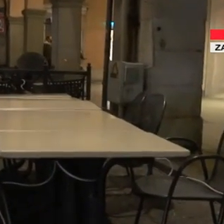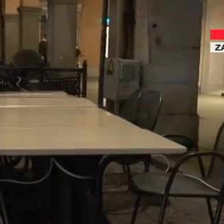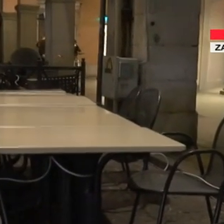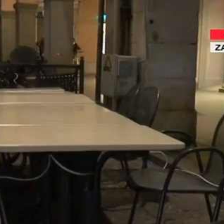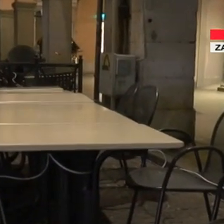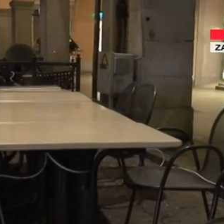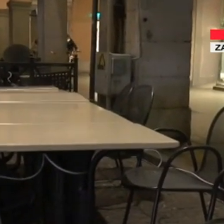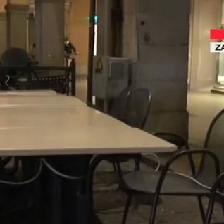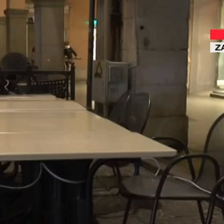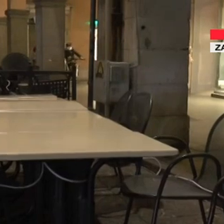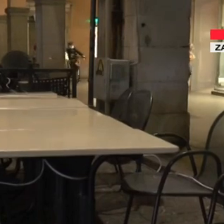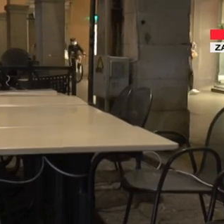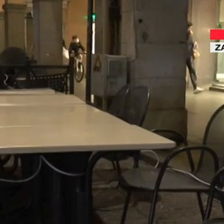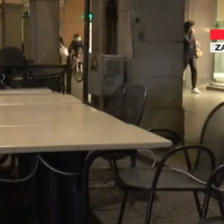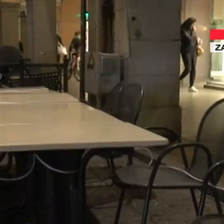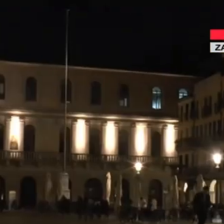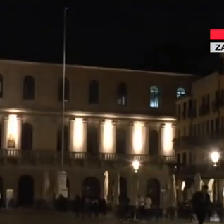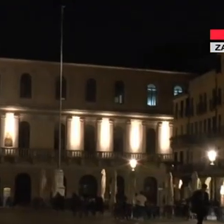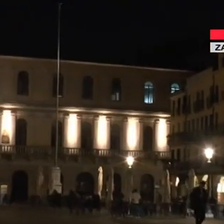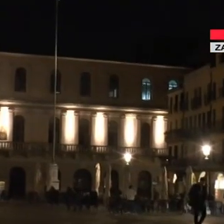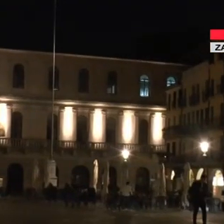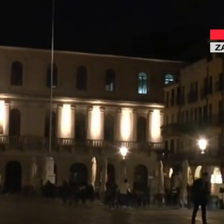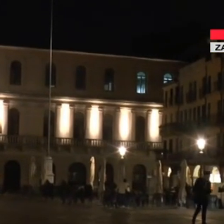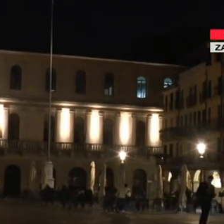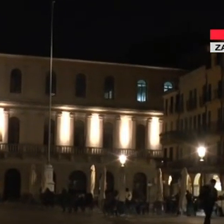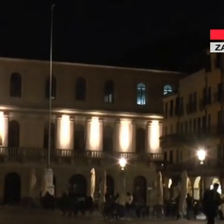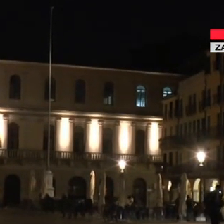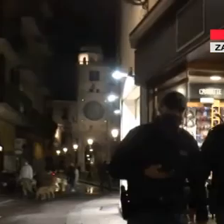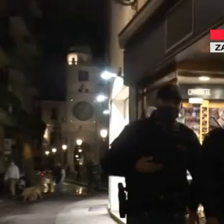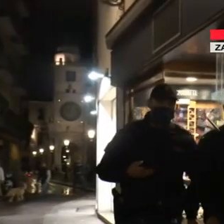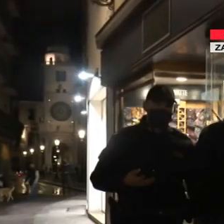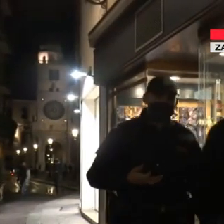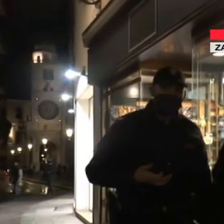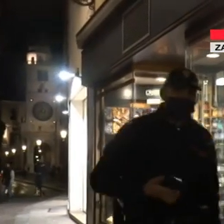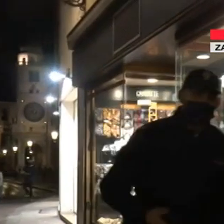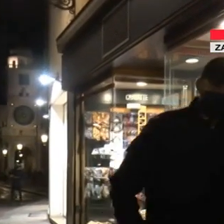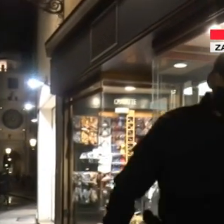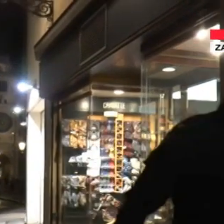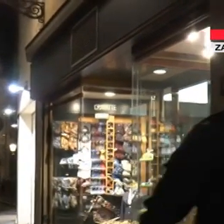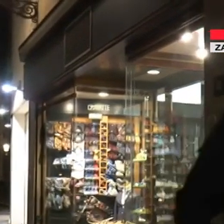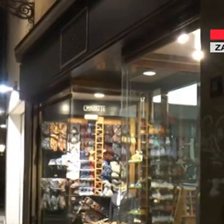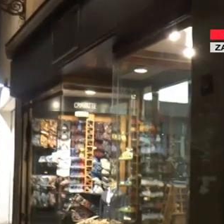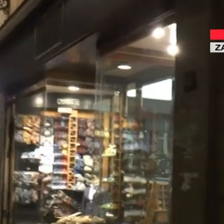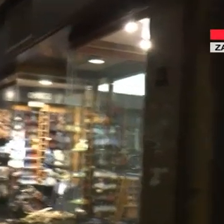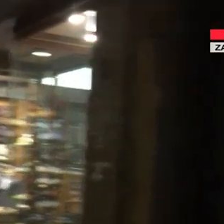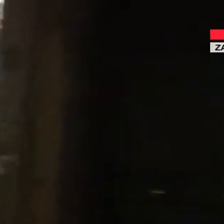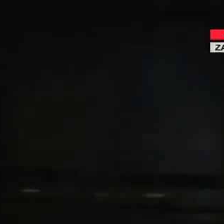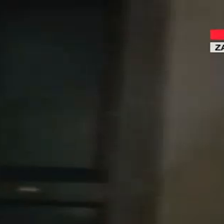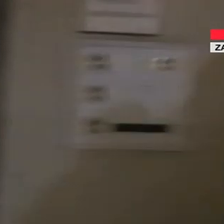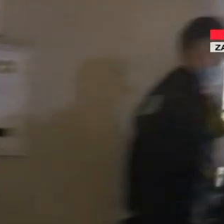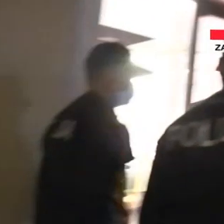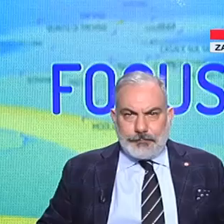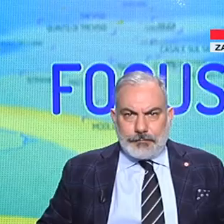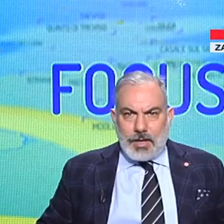Piovego, sono stati identificati e multati 15 giovani che, violando il coprifuoco, stavano consumando alcolici senza rispettare le norme